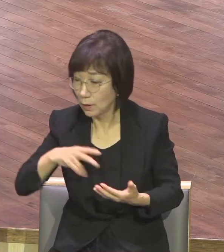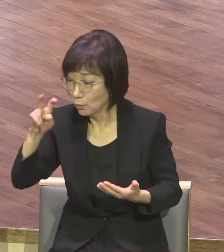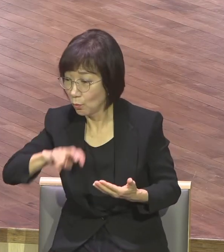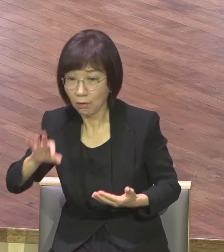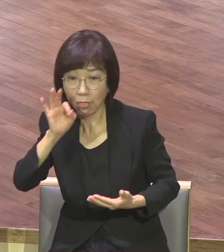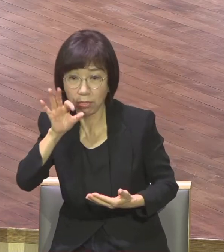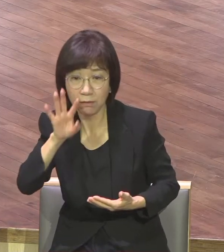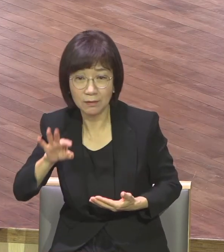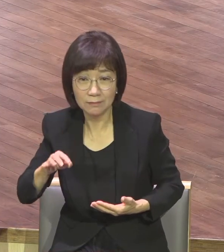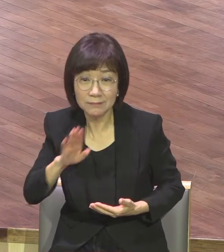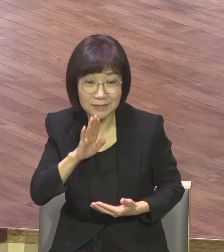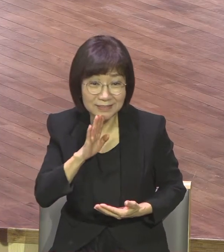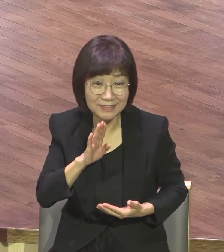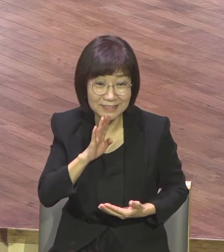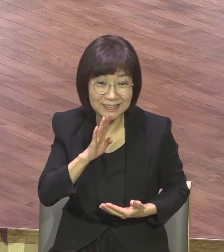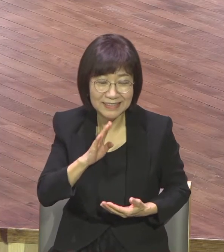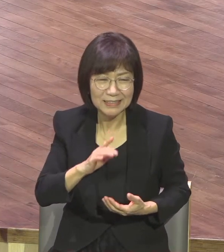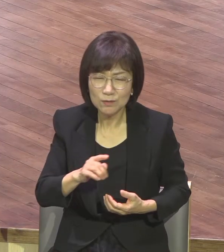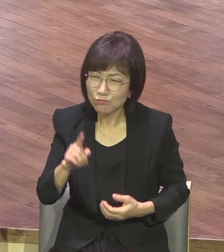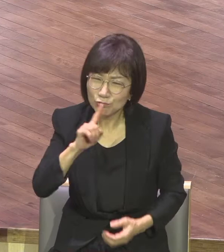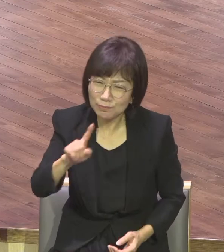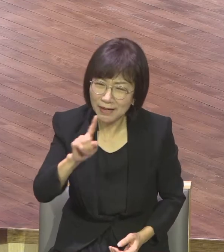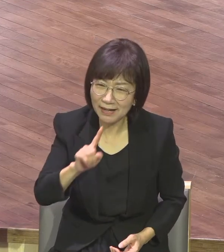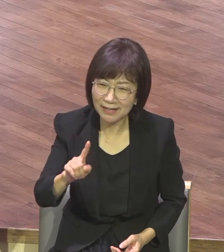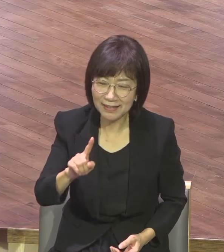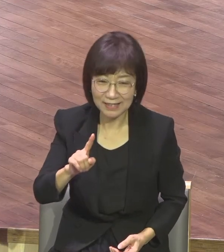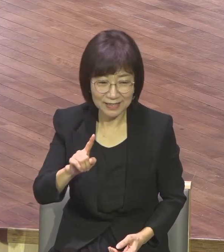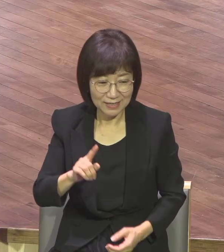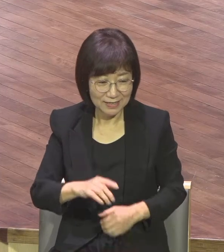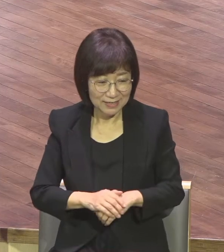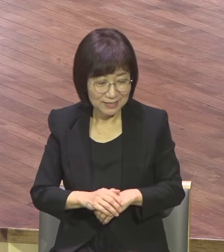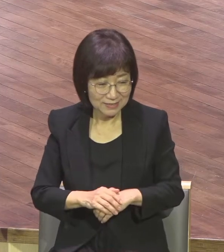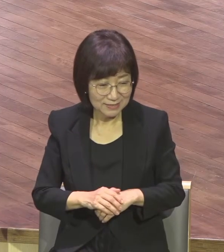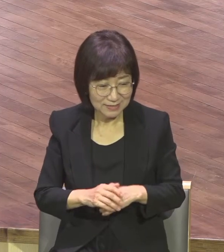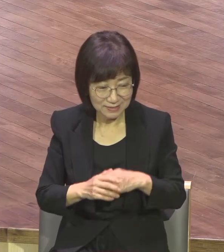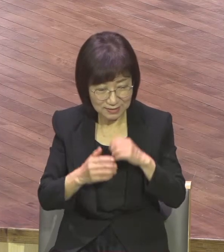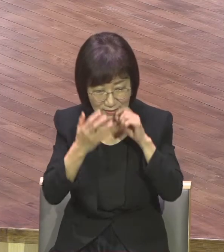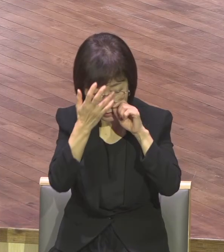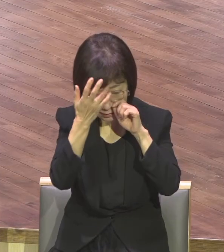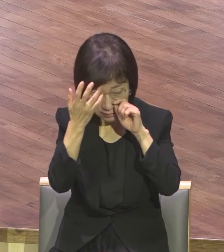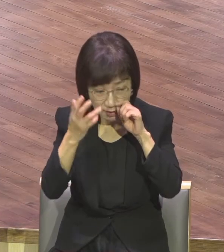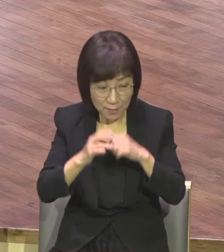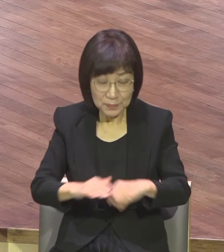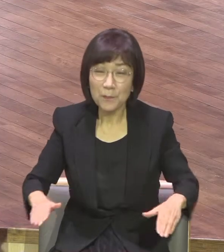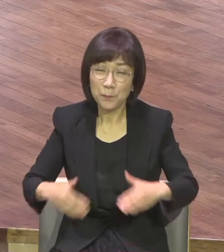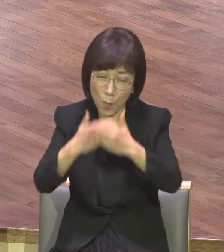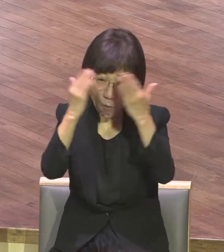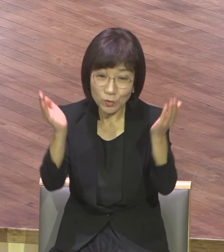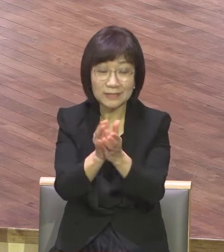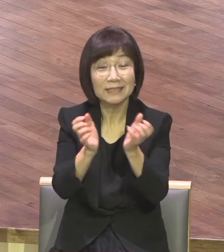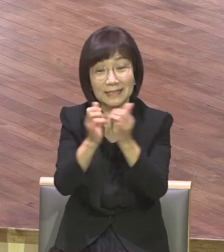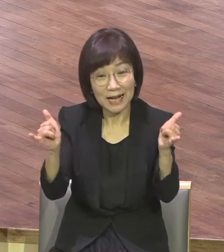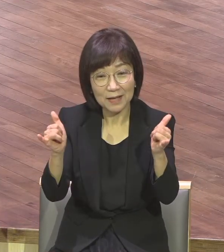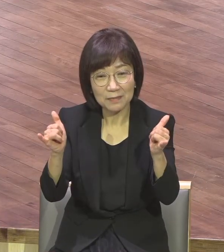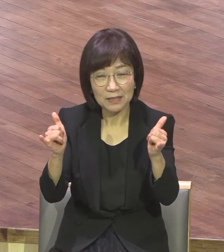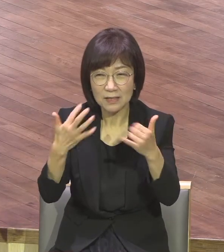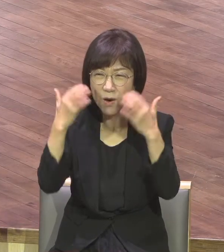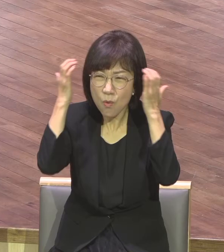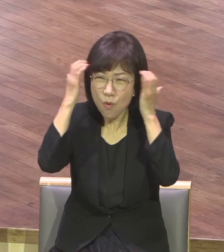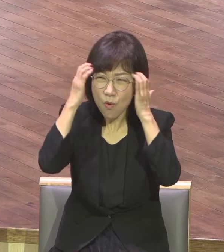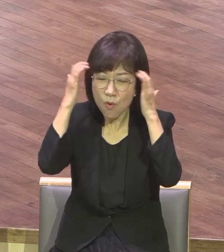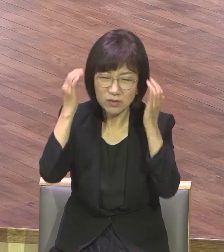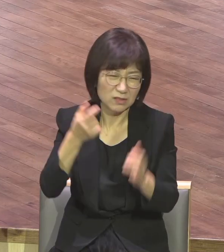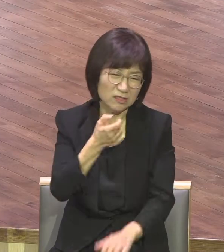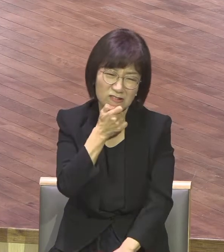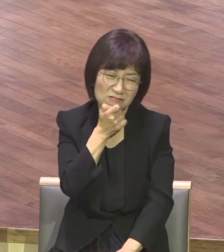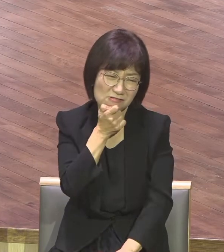아주 짧지만 우리가 전달하는 의미가 확실하죠. 모든 사람이 고통 없는 삶이